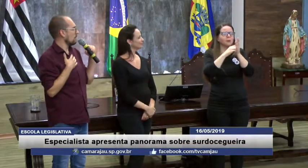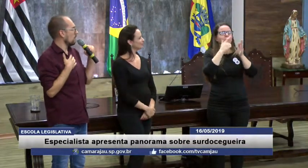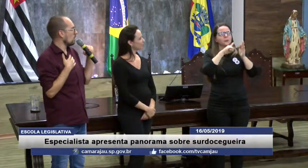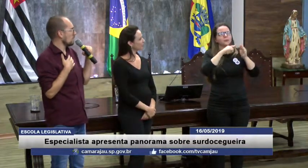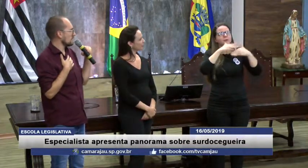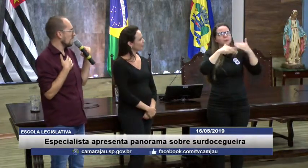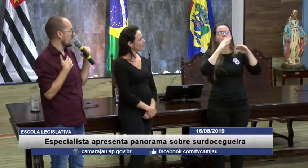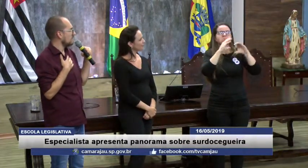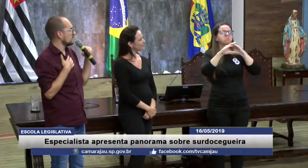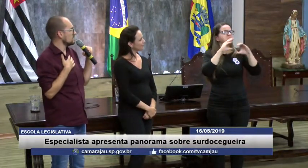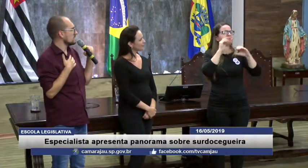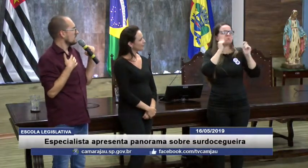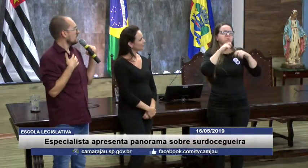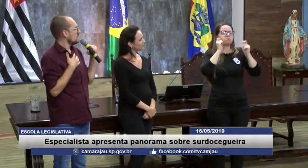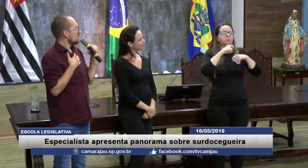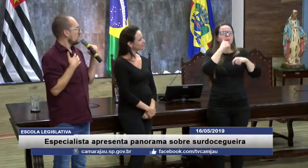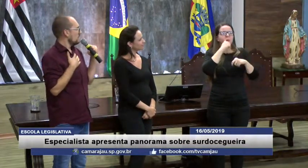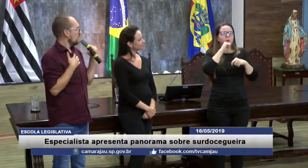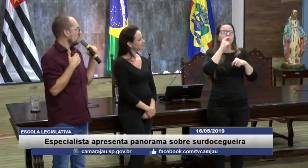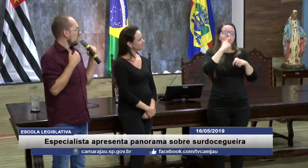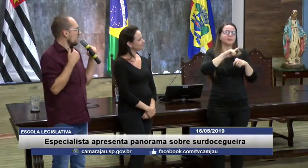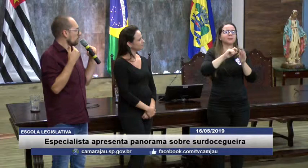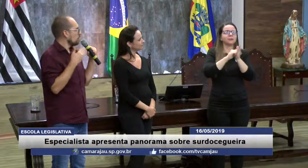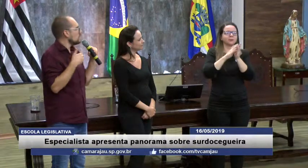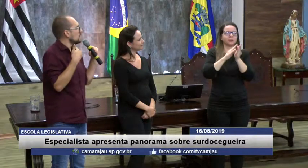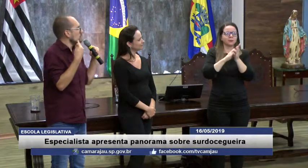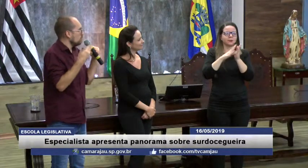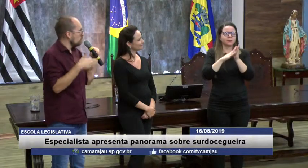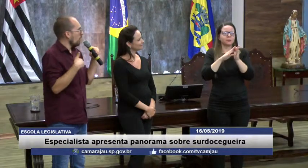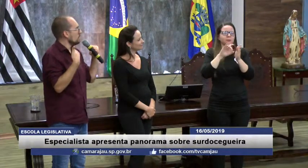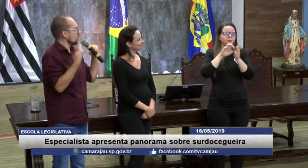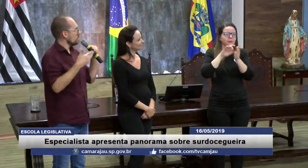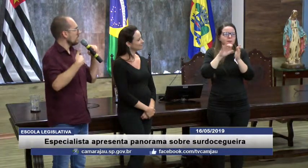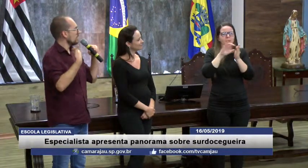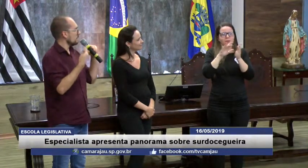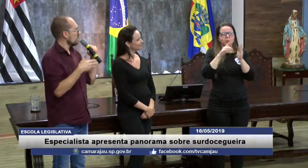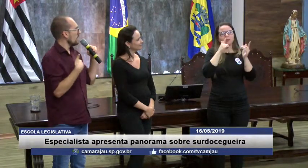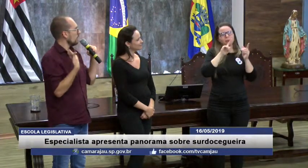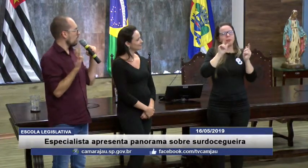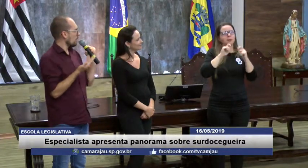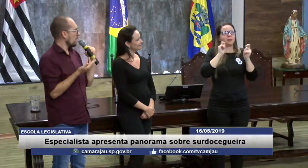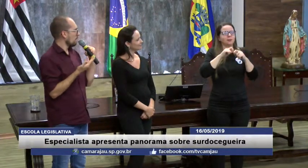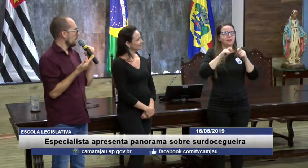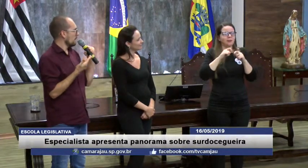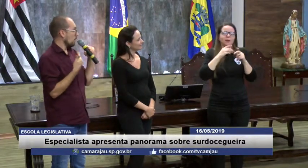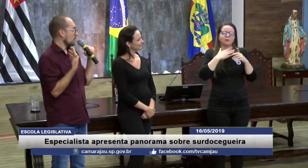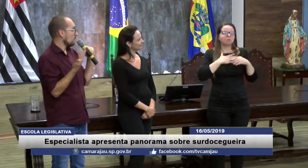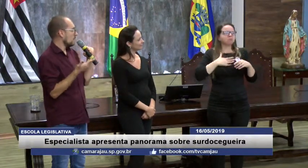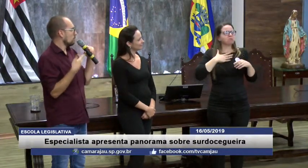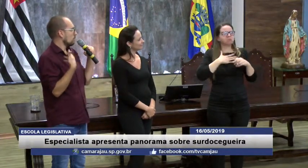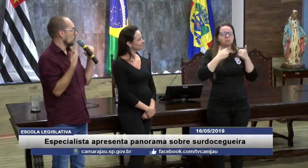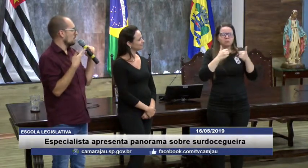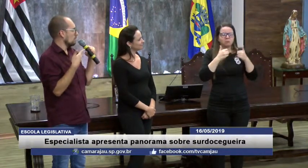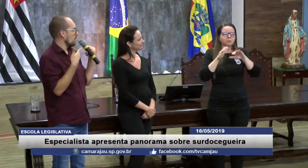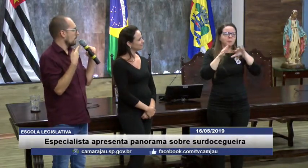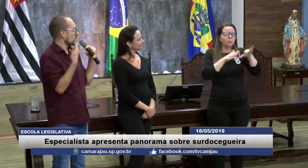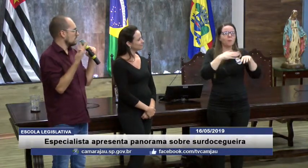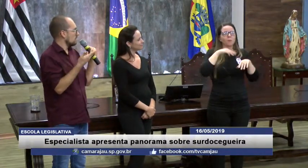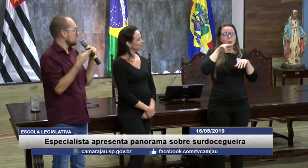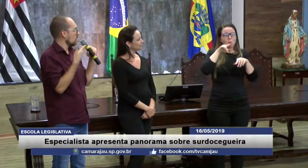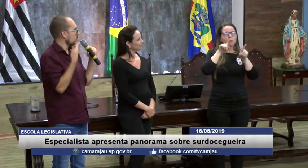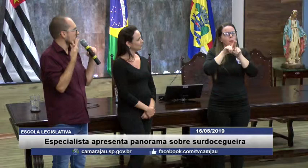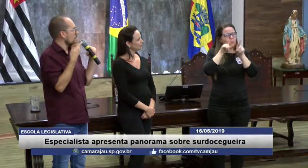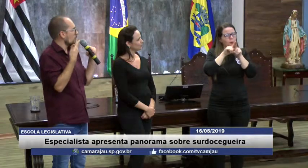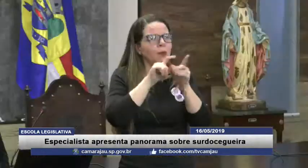palma da mão, com as letras. E aí eu fui buscando formas de comunicar também melhor com a minha mãe, por conta da minha perda